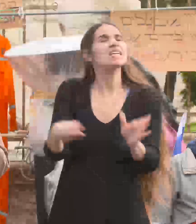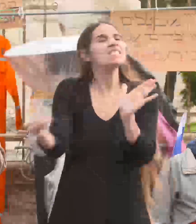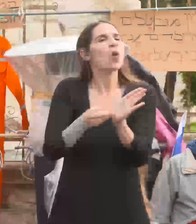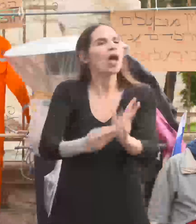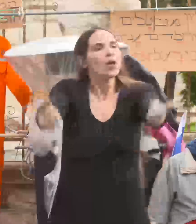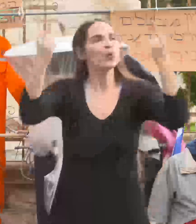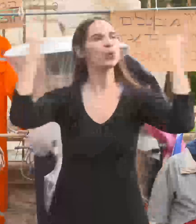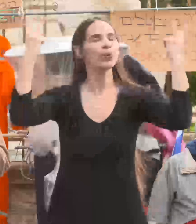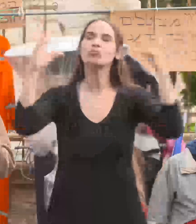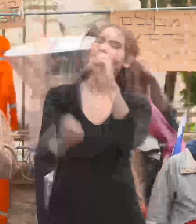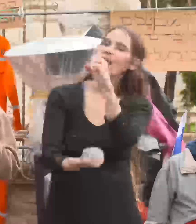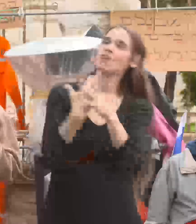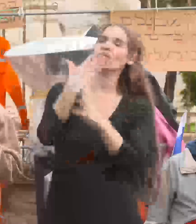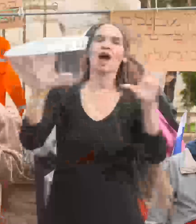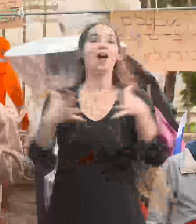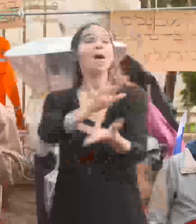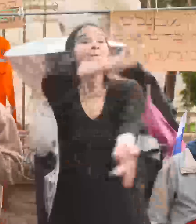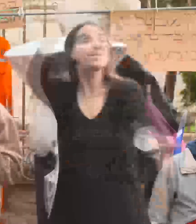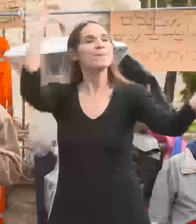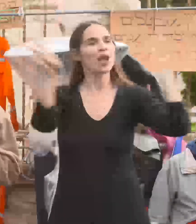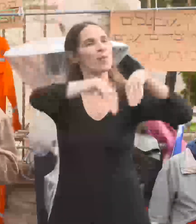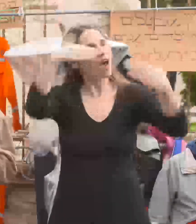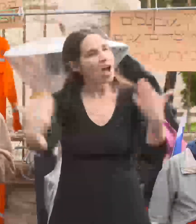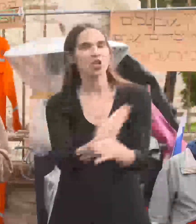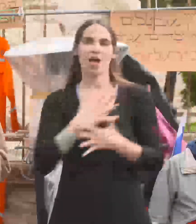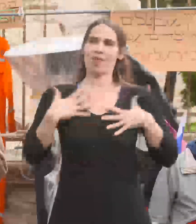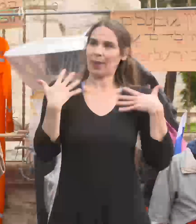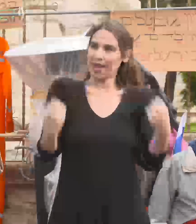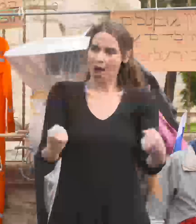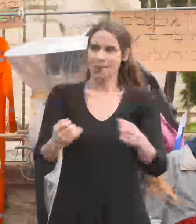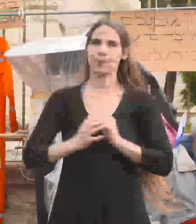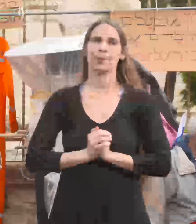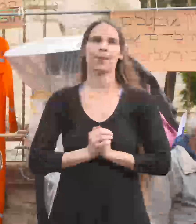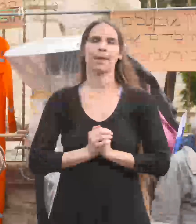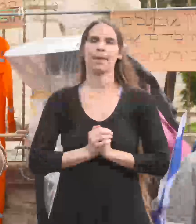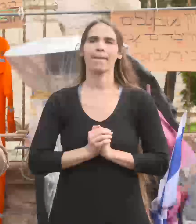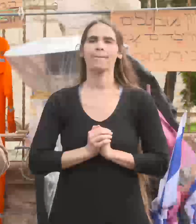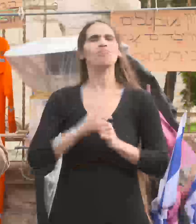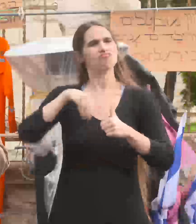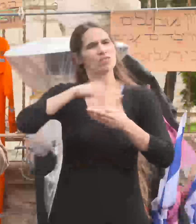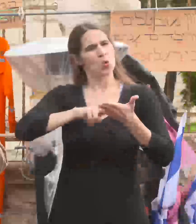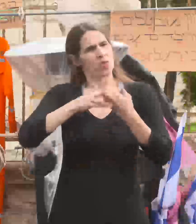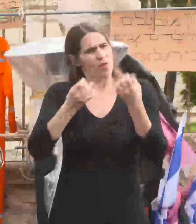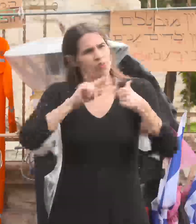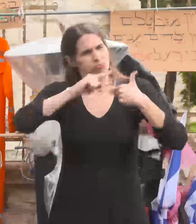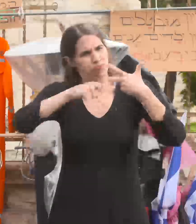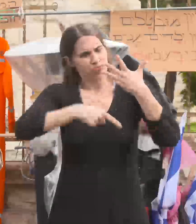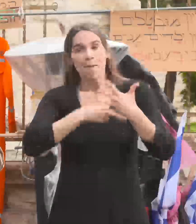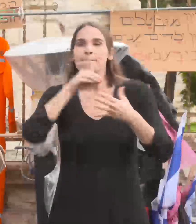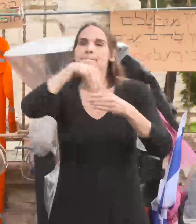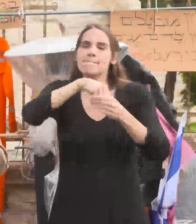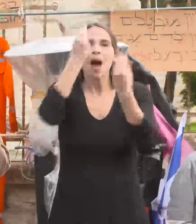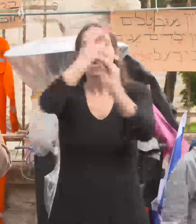צורך חיוני לבניית חברה בינלאומית חדשה ובריאה. בין הרבה זכויות טבעיות, ההכרזה עוסקת